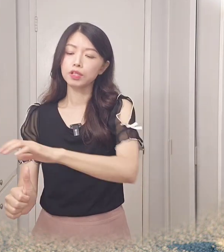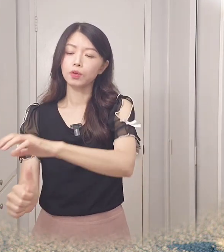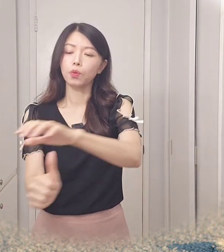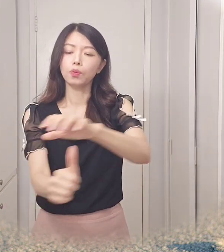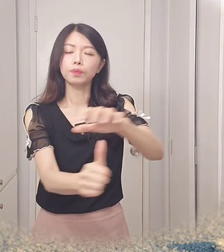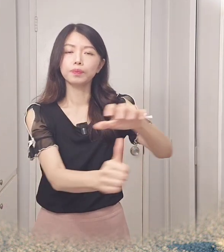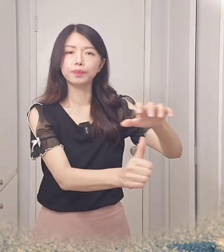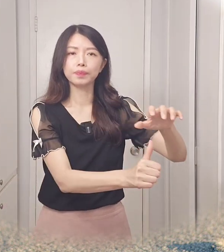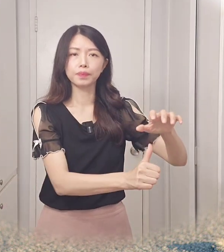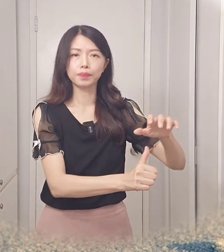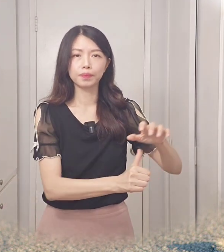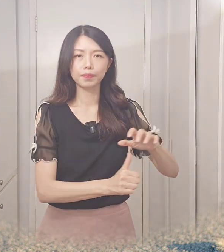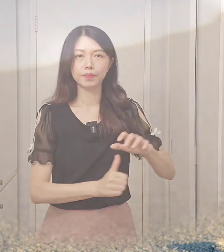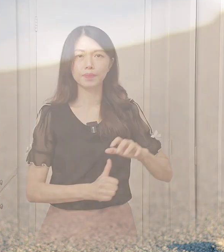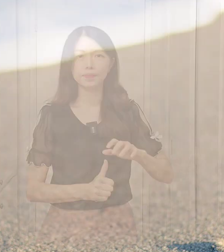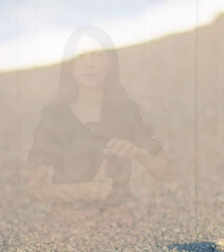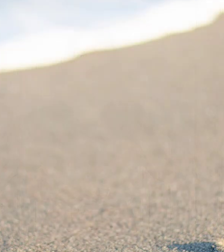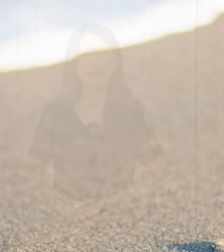살펴주시고,